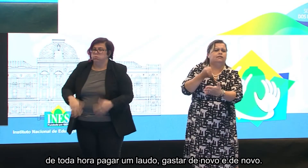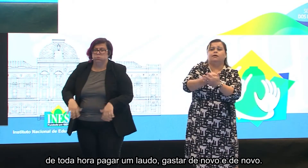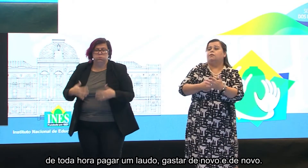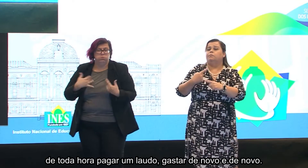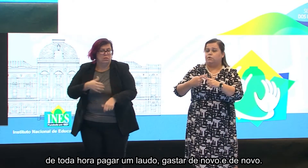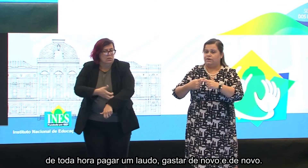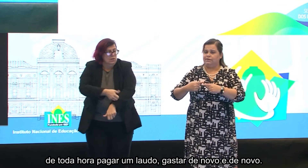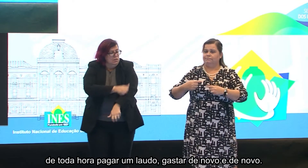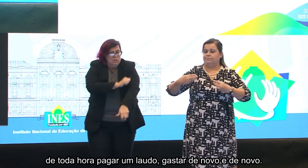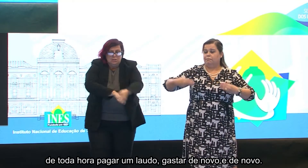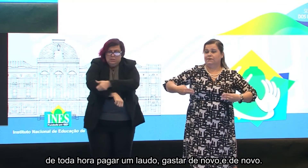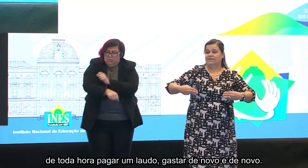gastar de novo.